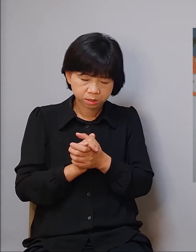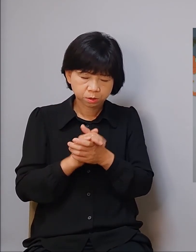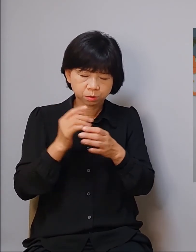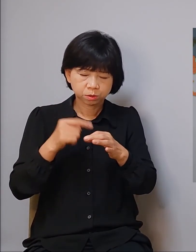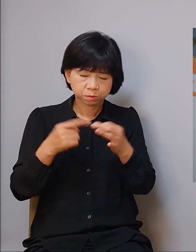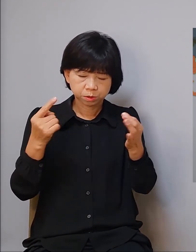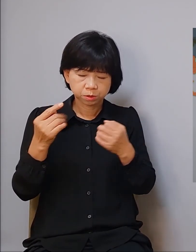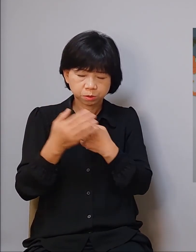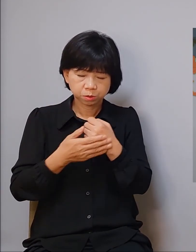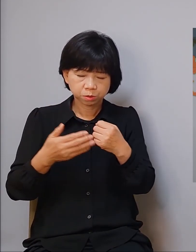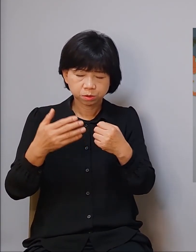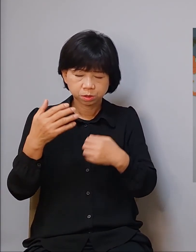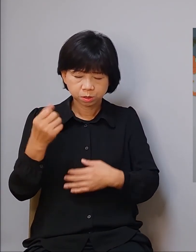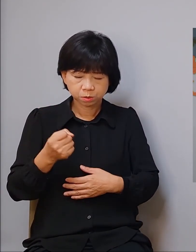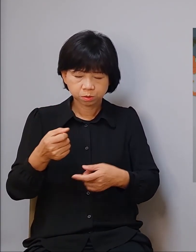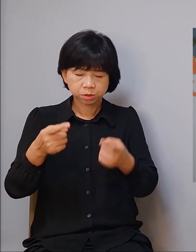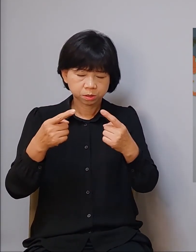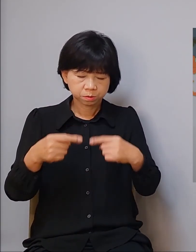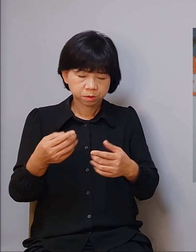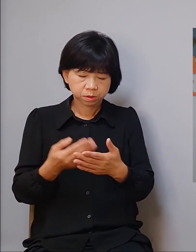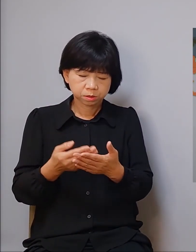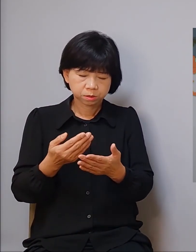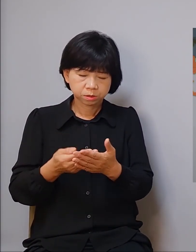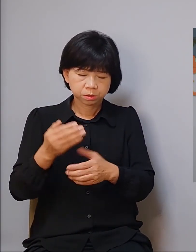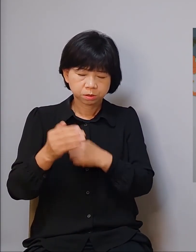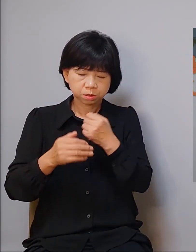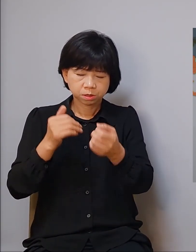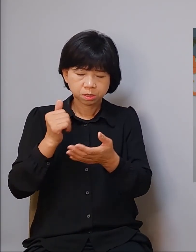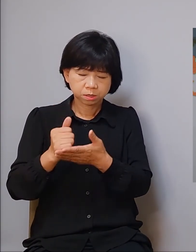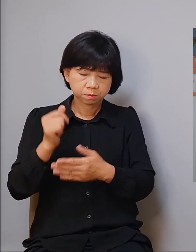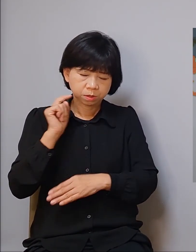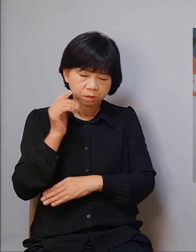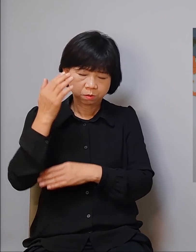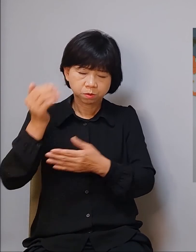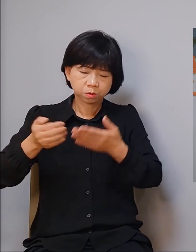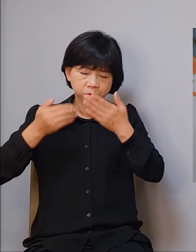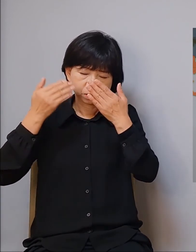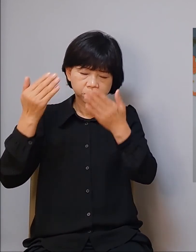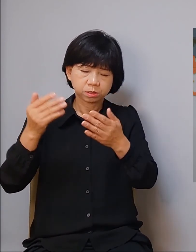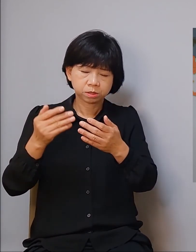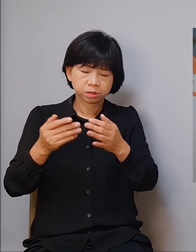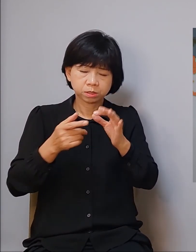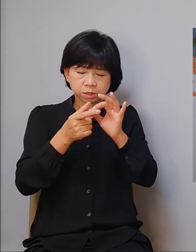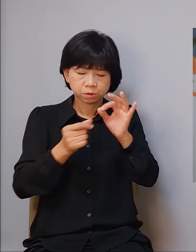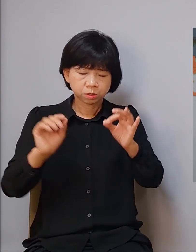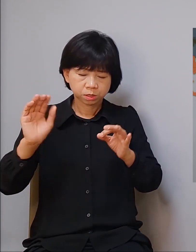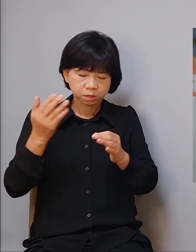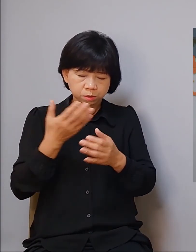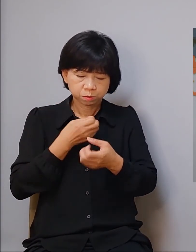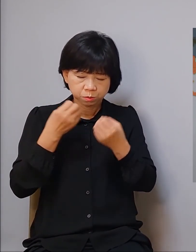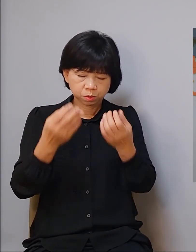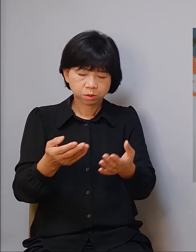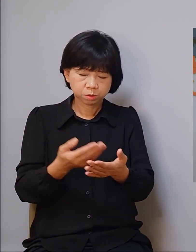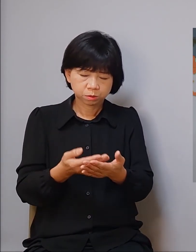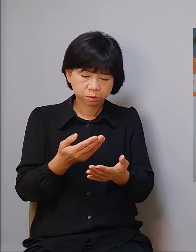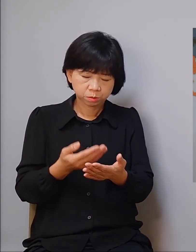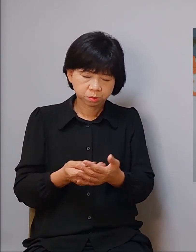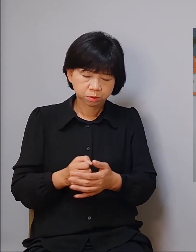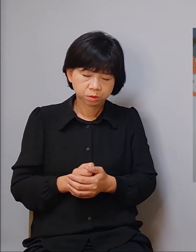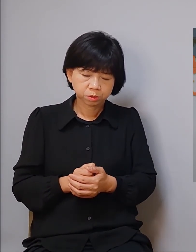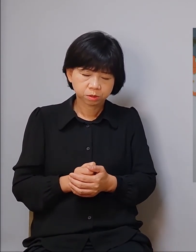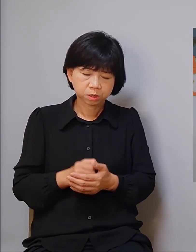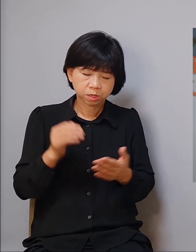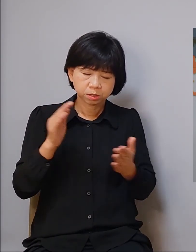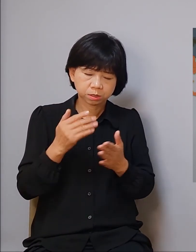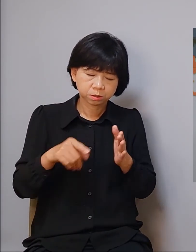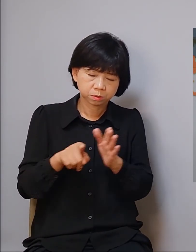11조도 은혜롭게 참석해서 하나님께 영광 돌리는 10월 한 달 될 수 있게 축복하여 주시옵소서. 우리 어린